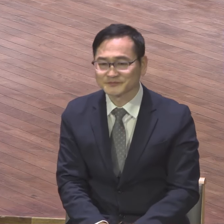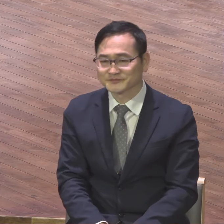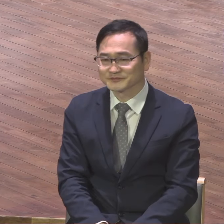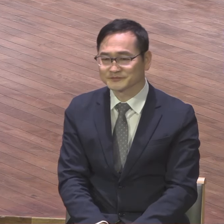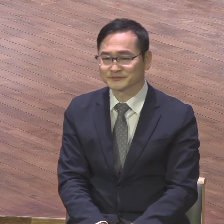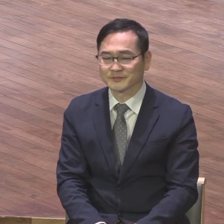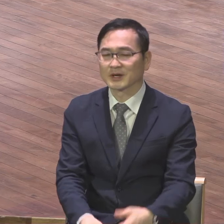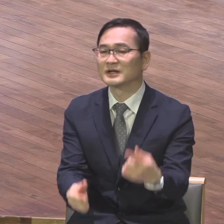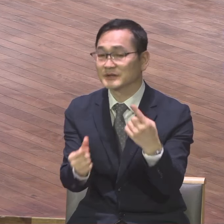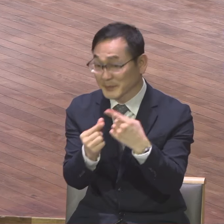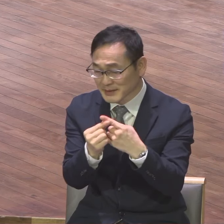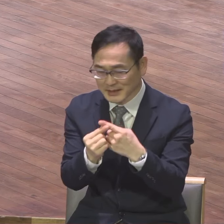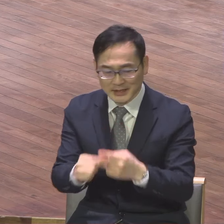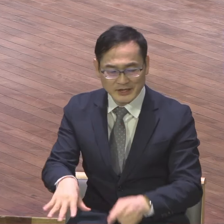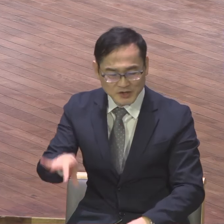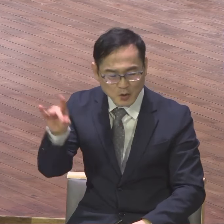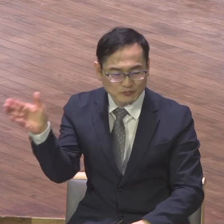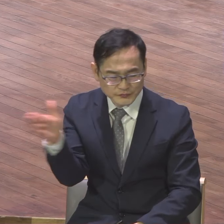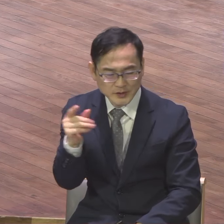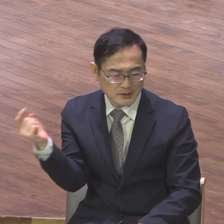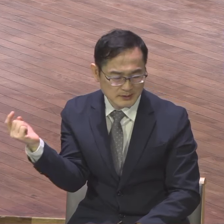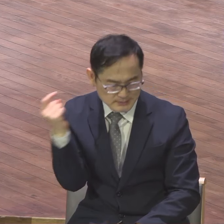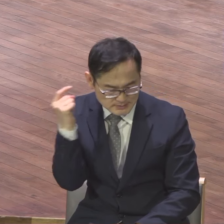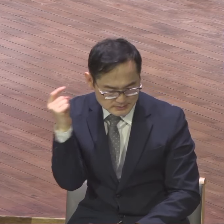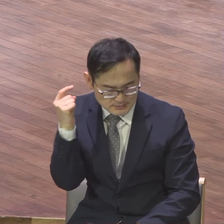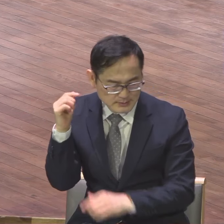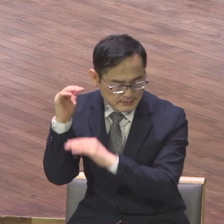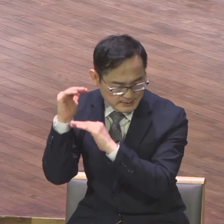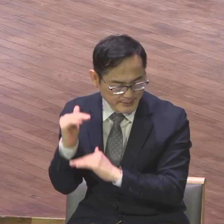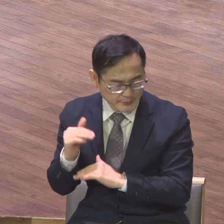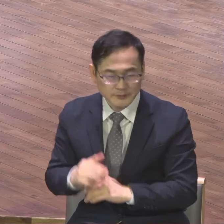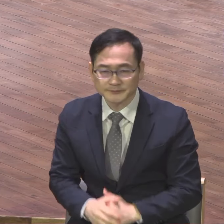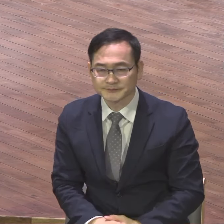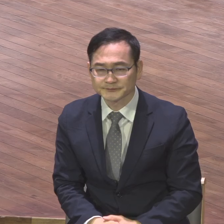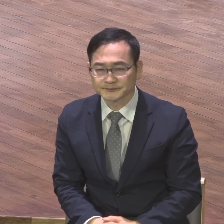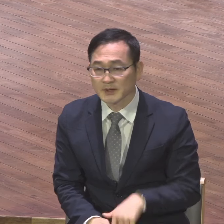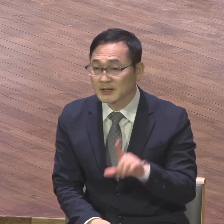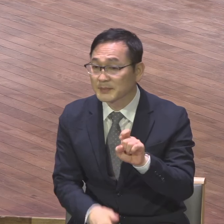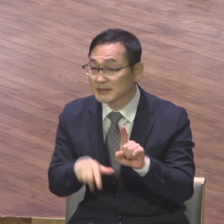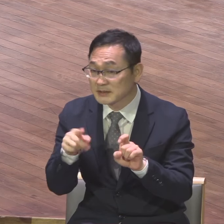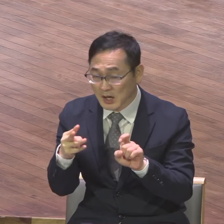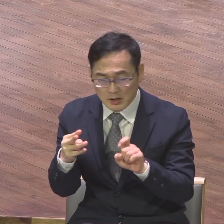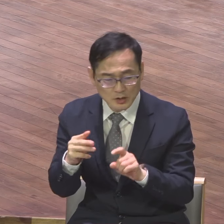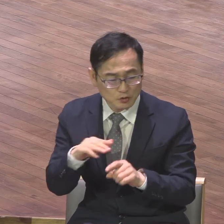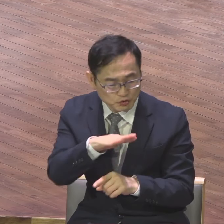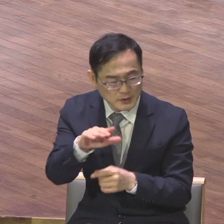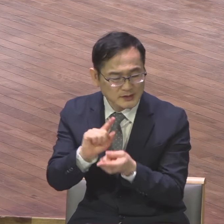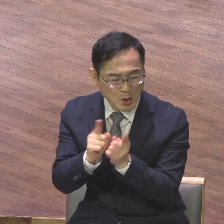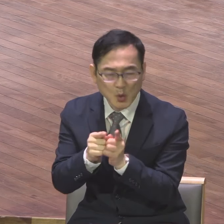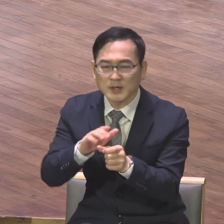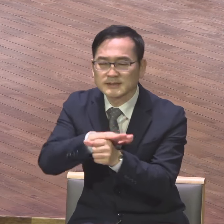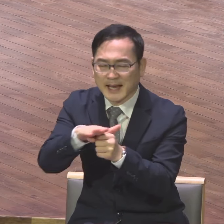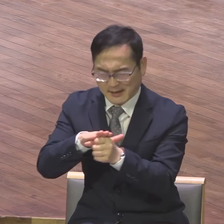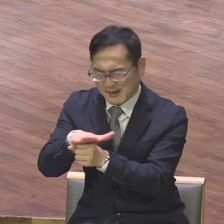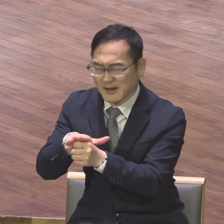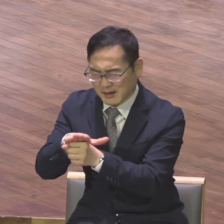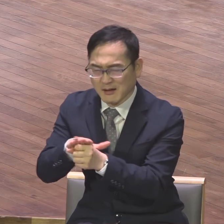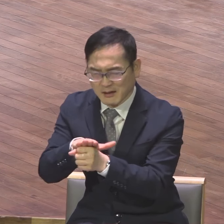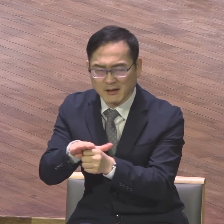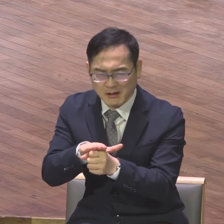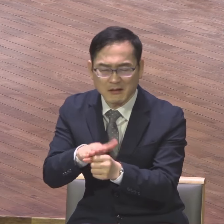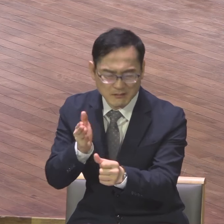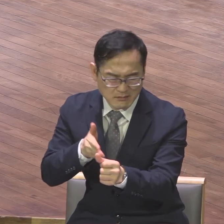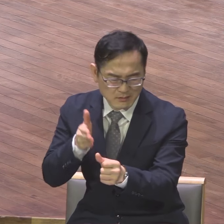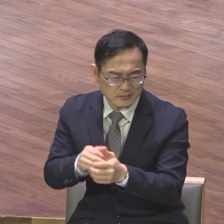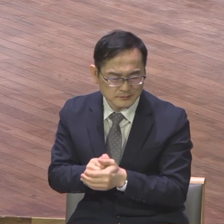첫째로 처음부터 들은 소식인 11절입니다. 우리는 서로 사랑할지니